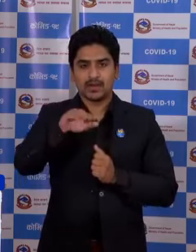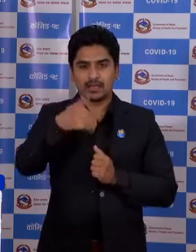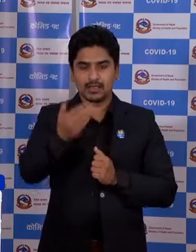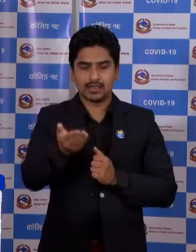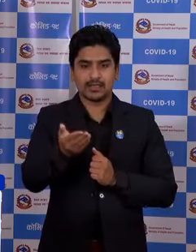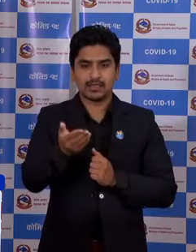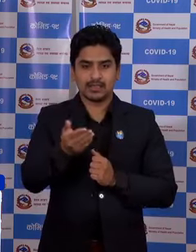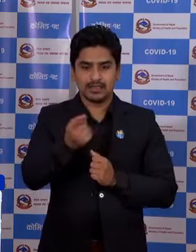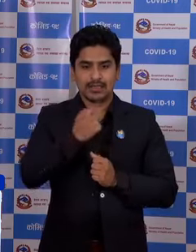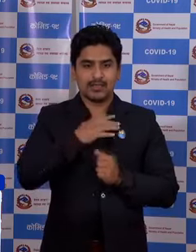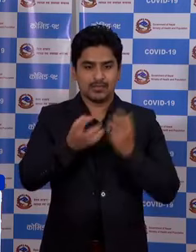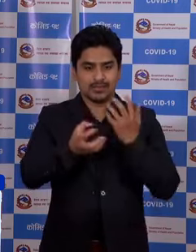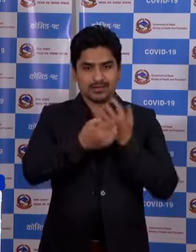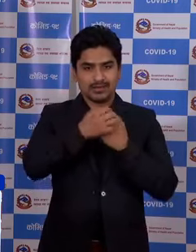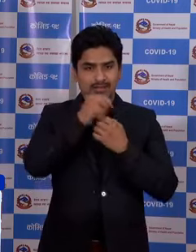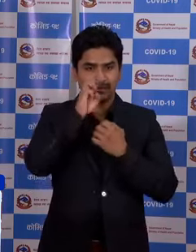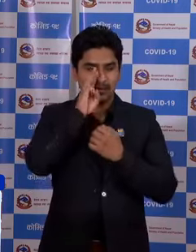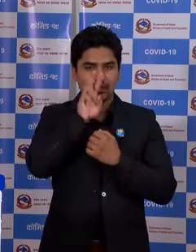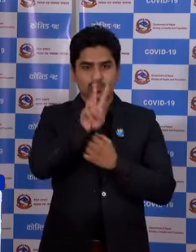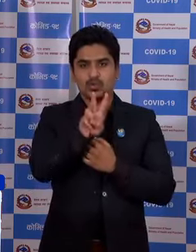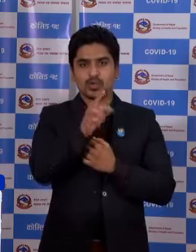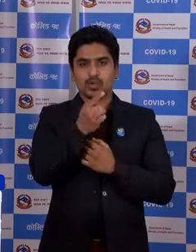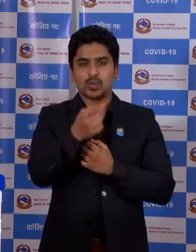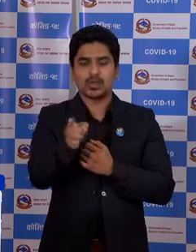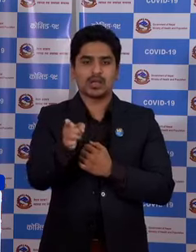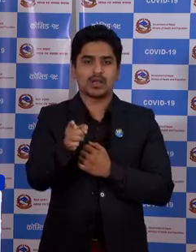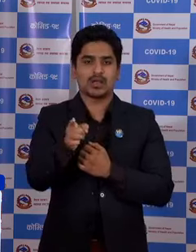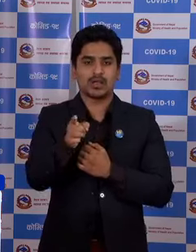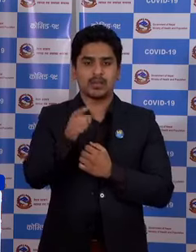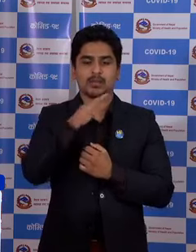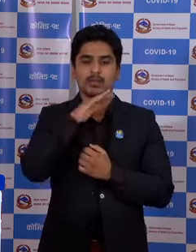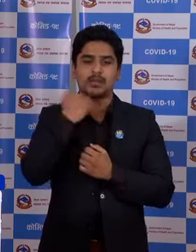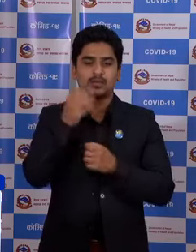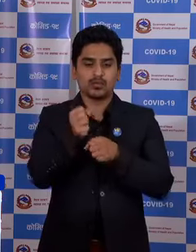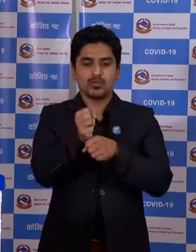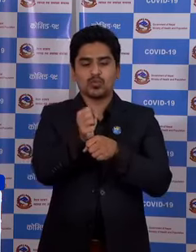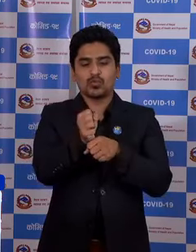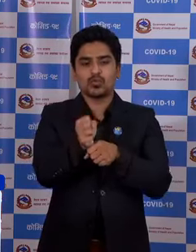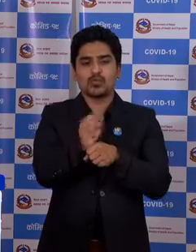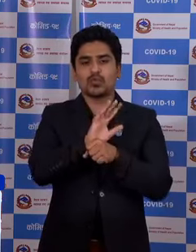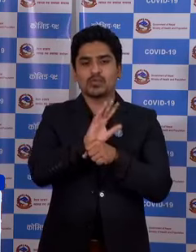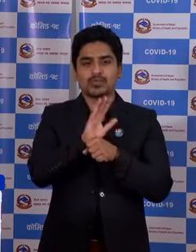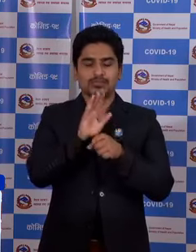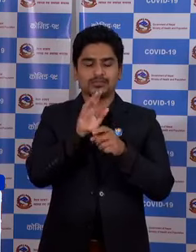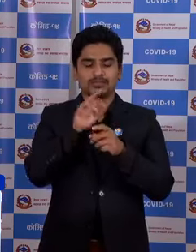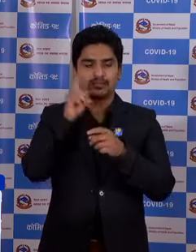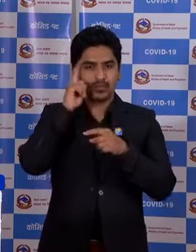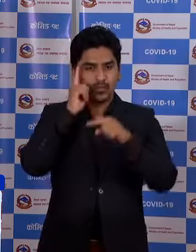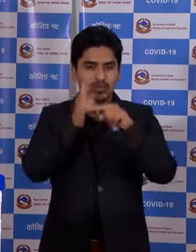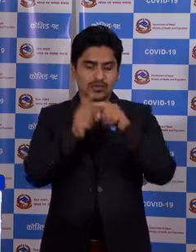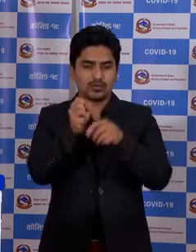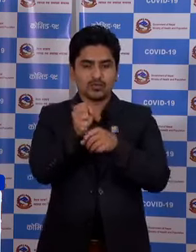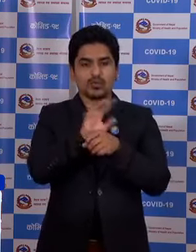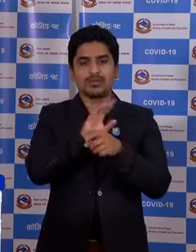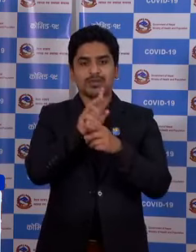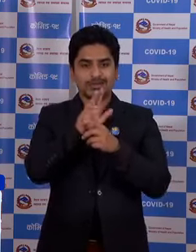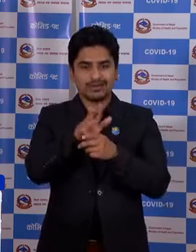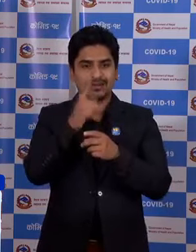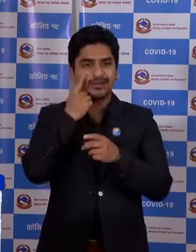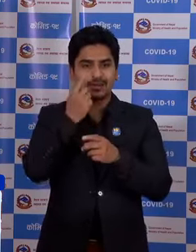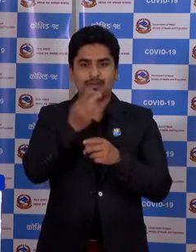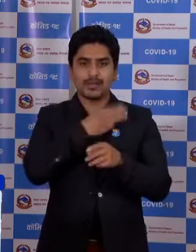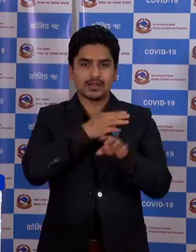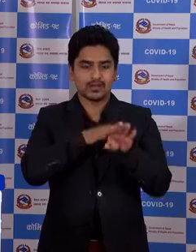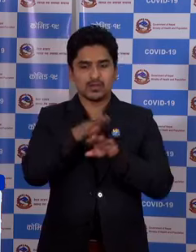अहिलेलाई अब हाम्रो देशमा 2 निधन जो पोजिटिभ कोरोना COVID-19 को